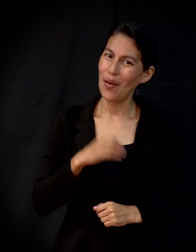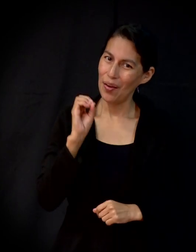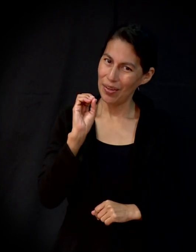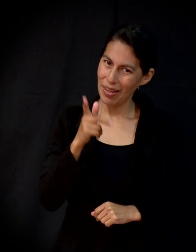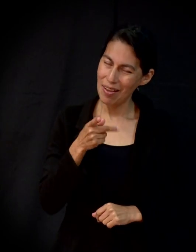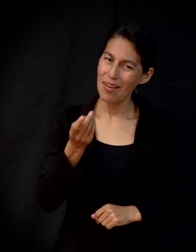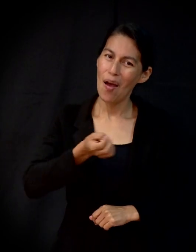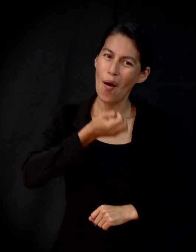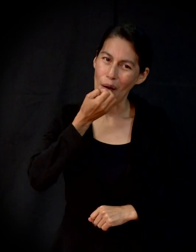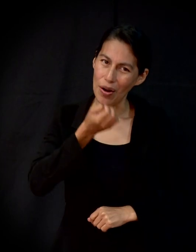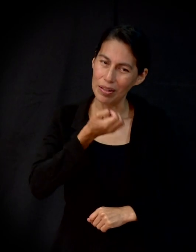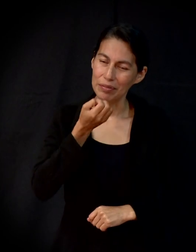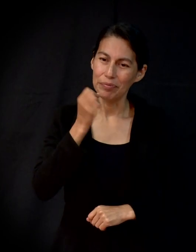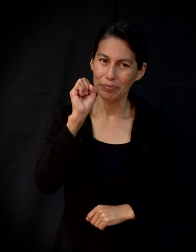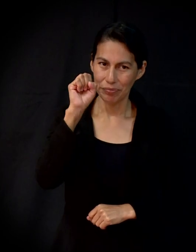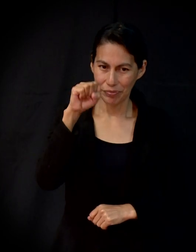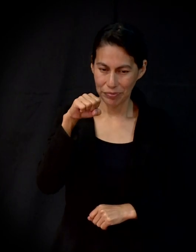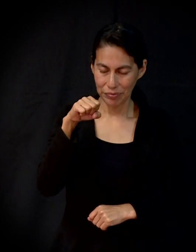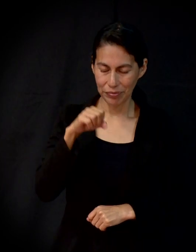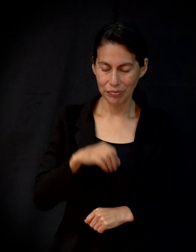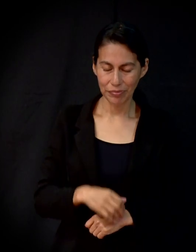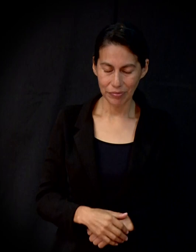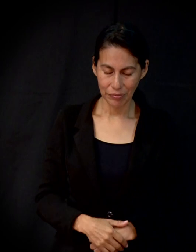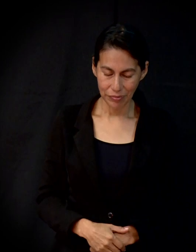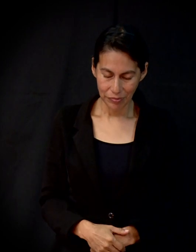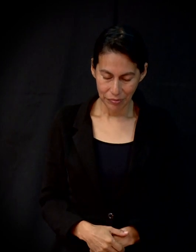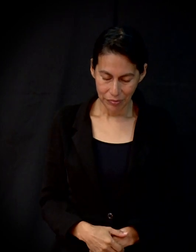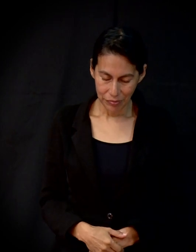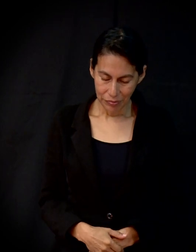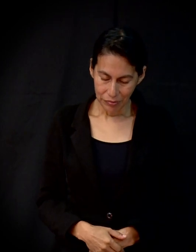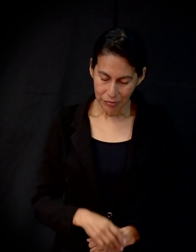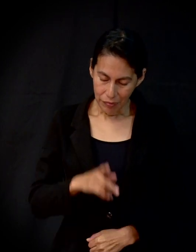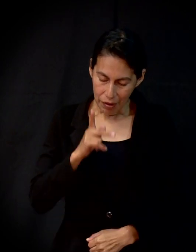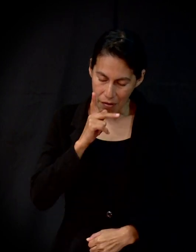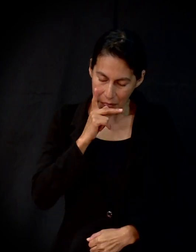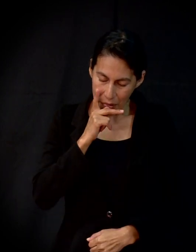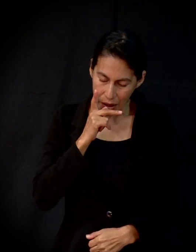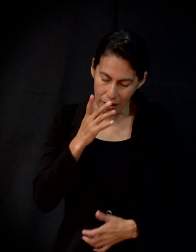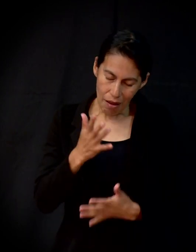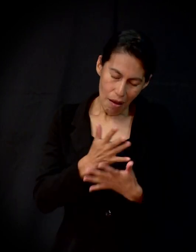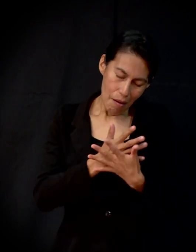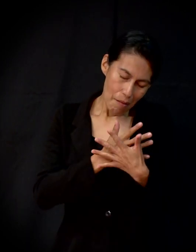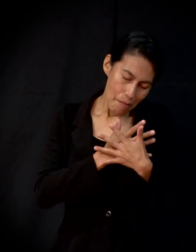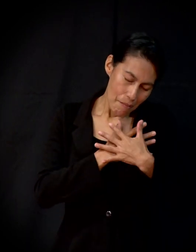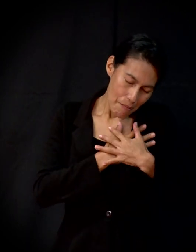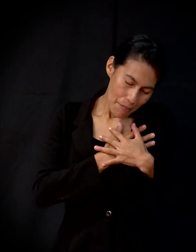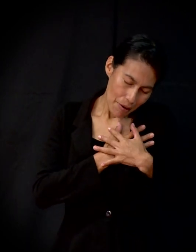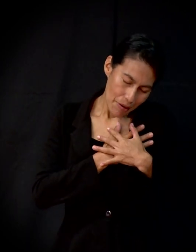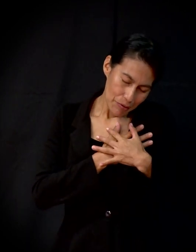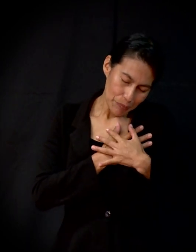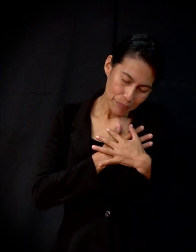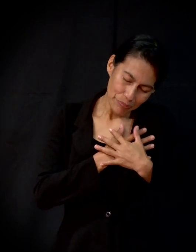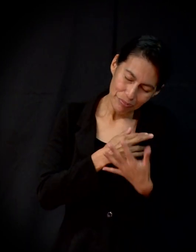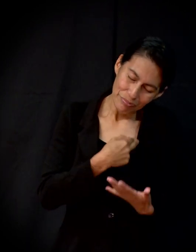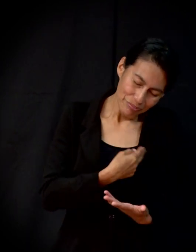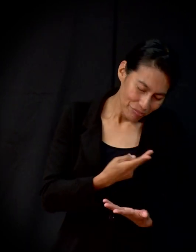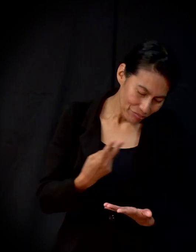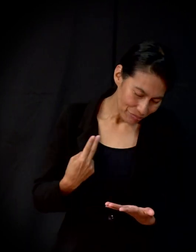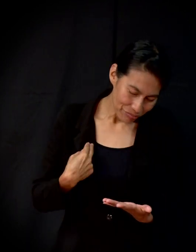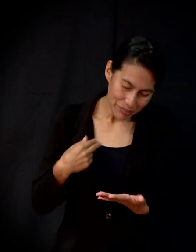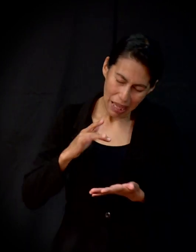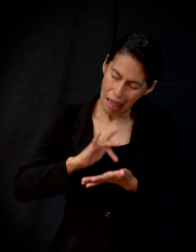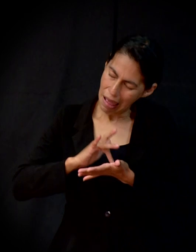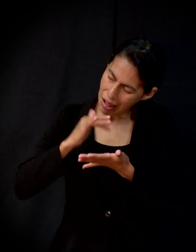el rostro con Dios. Luego, tan agradecidos por la oportunidad que nos da